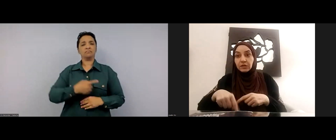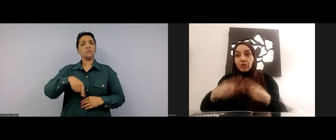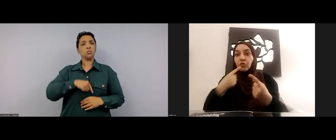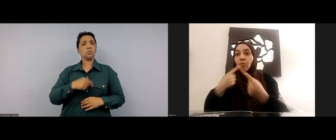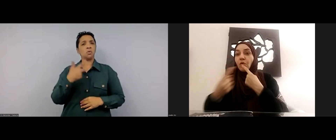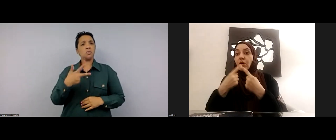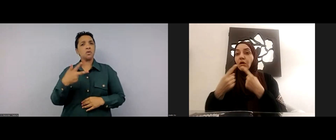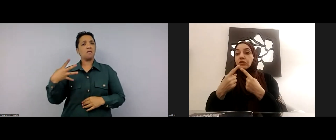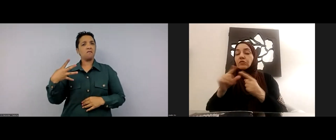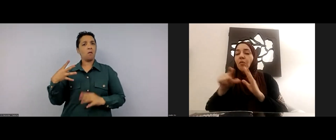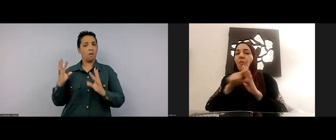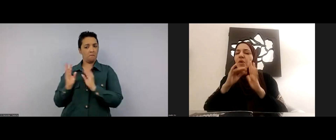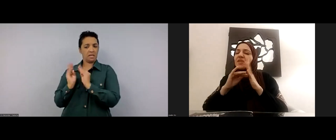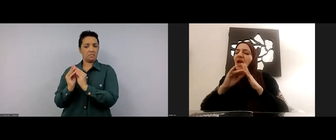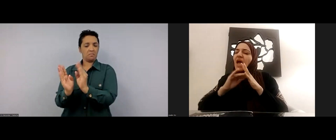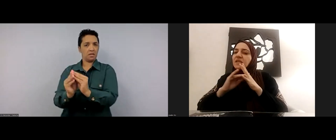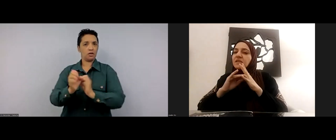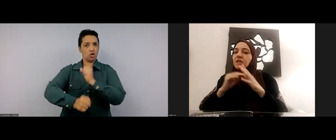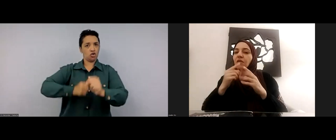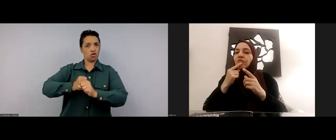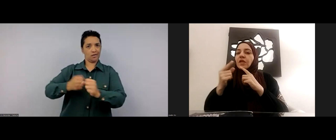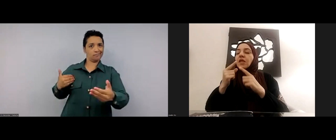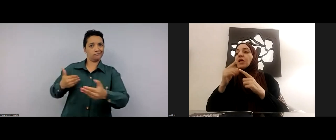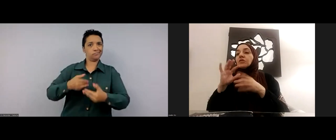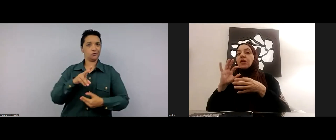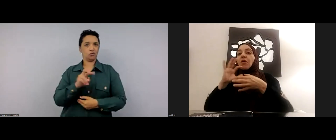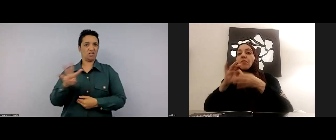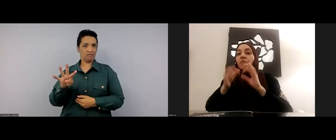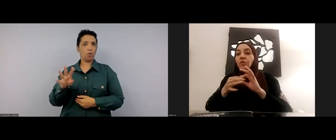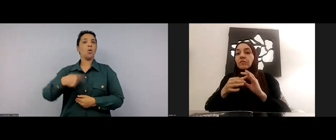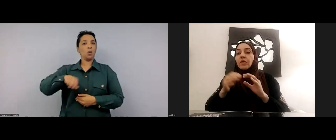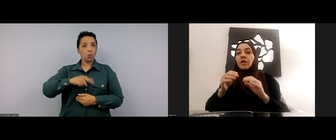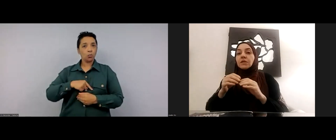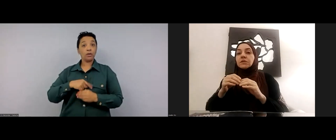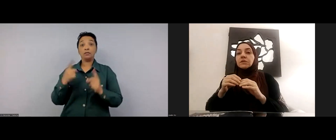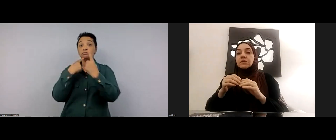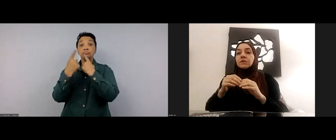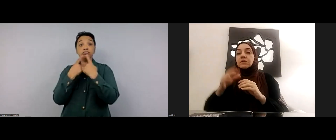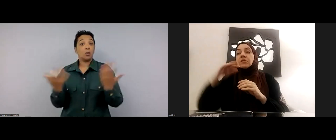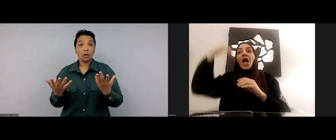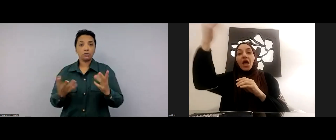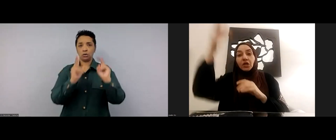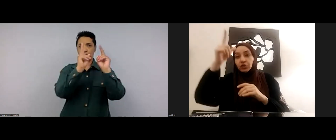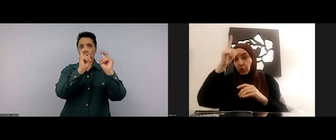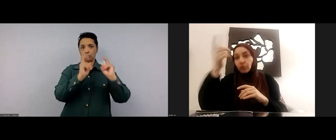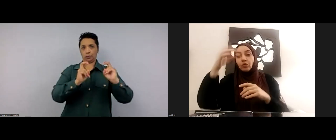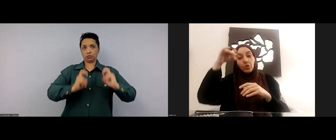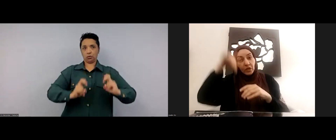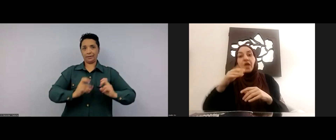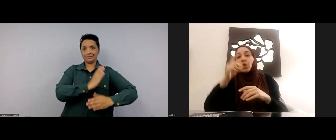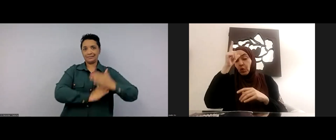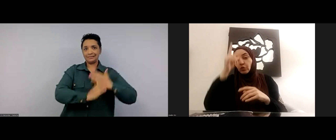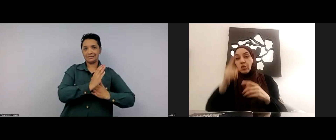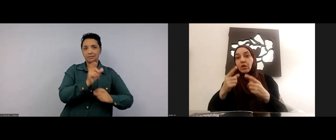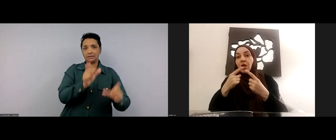المواضيع الرئيسية التي تهم 2024 to الأشخاص ذوي discuss الإعاقة the ومؤسساتهم main كأوبيديز موجودين topics بالأردن of وخارج the الأردن. كان هناك persons with التقاء disabilities in ما